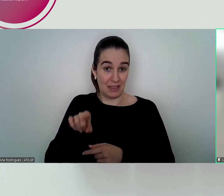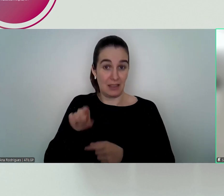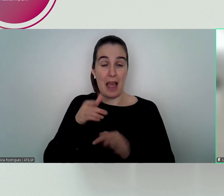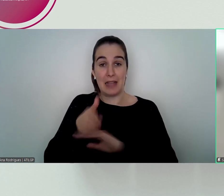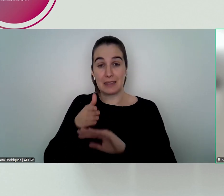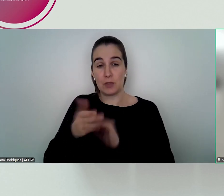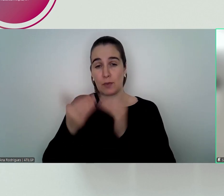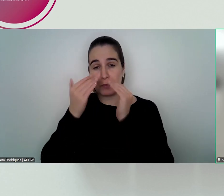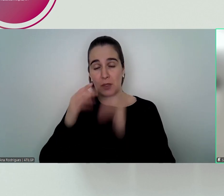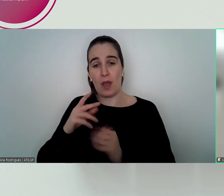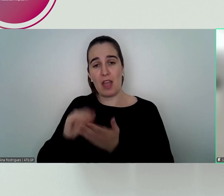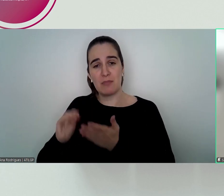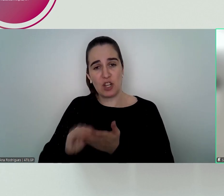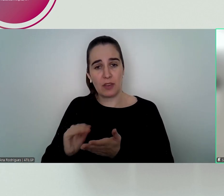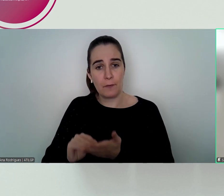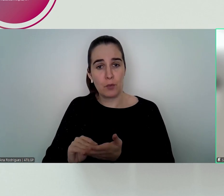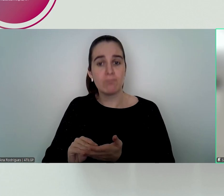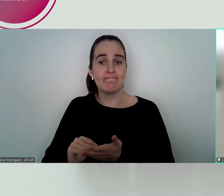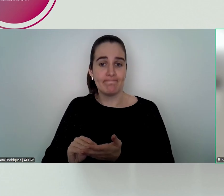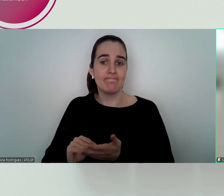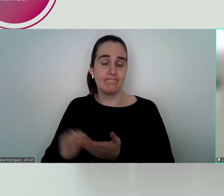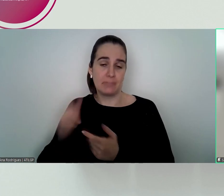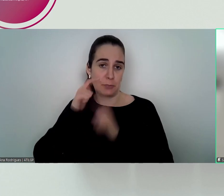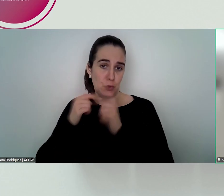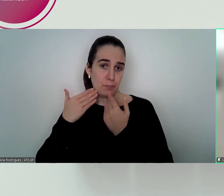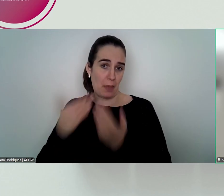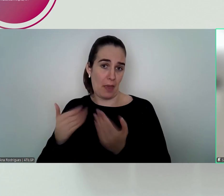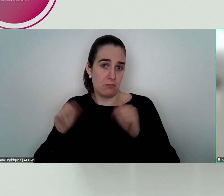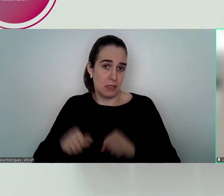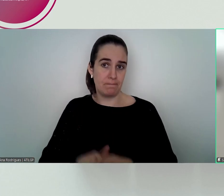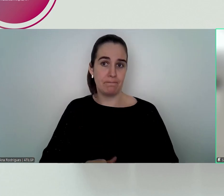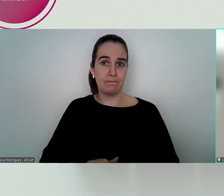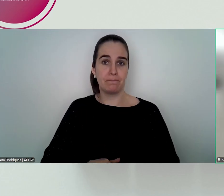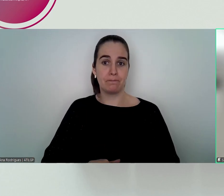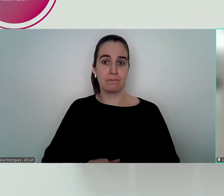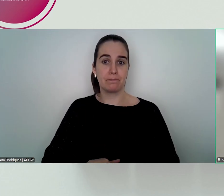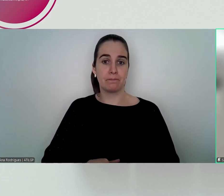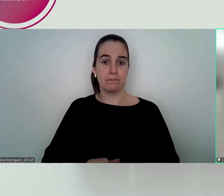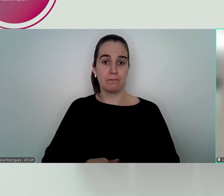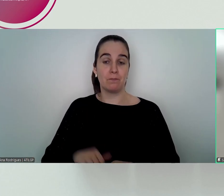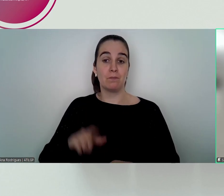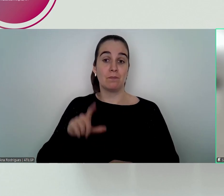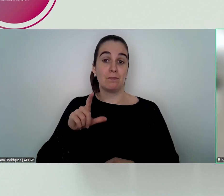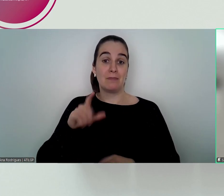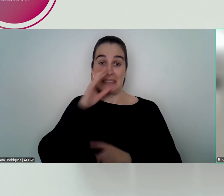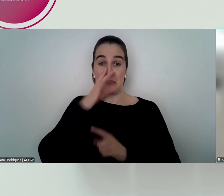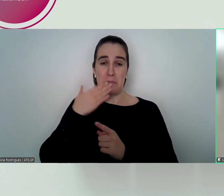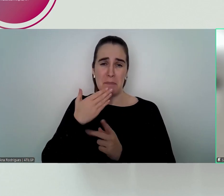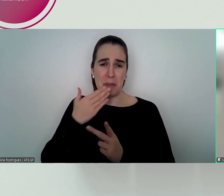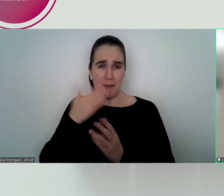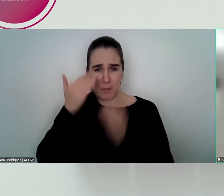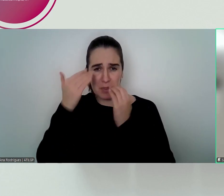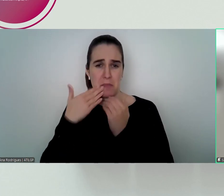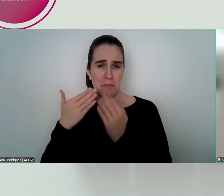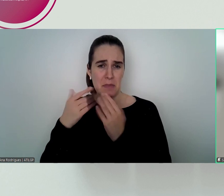dados administrativos solicitados pelos cidadãos. E é desvio de recursos que poderiam estar a ser alocados